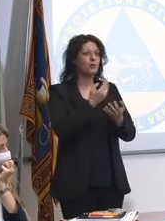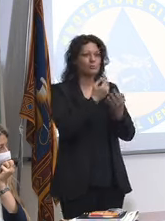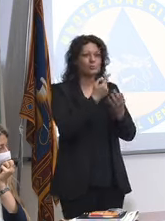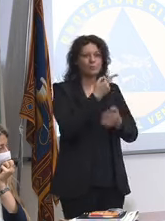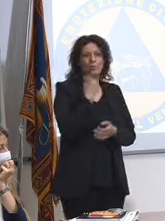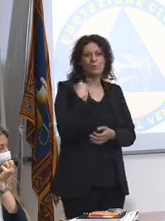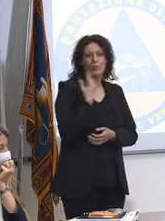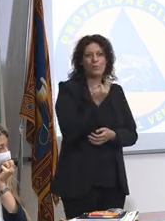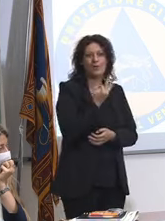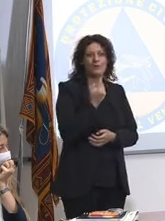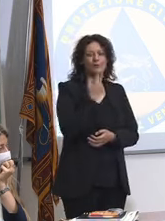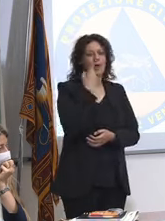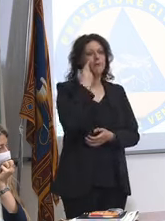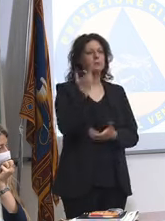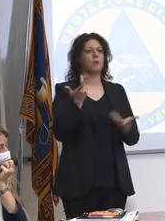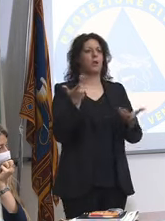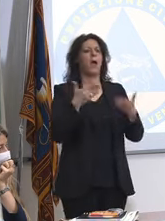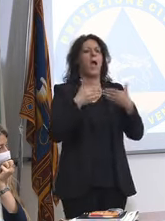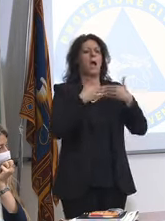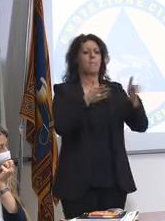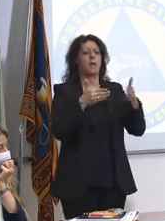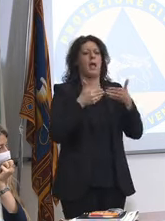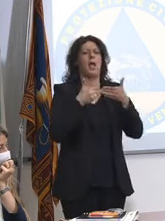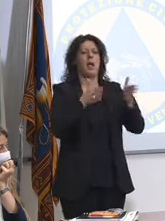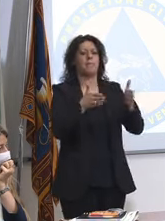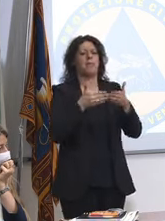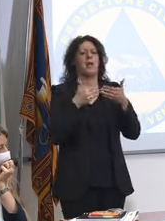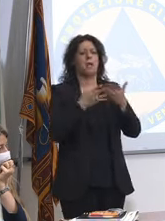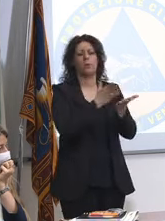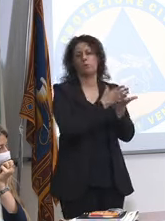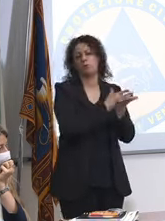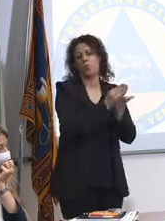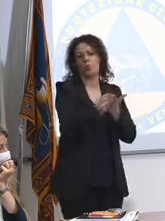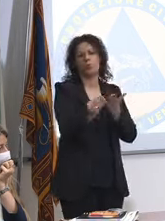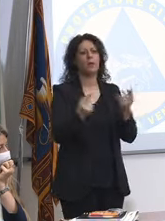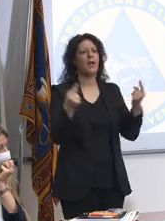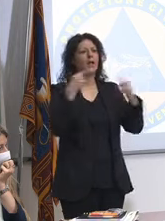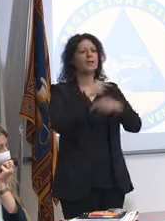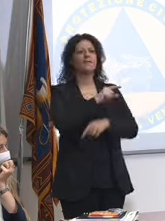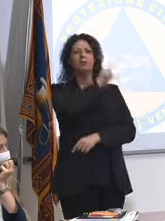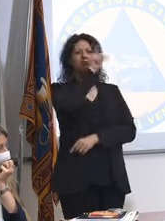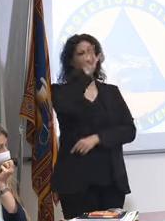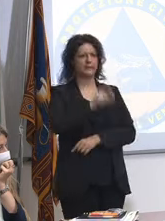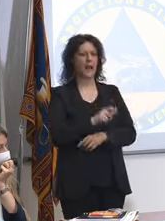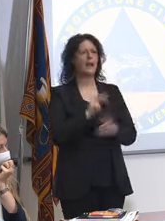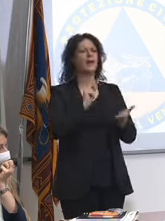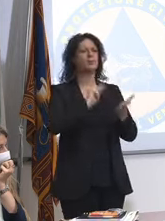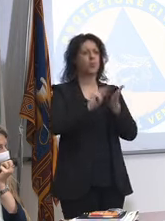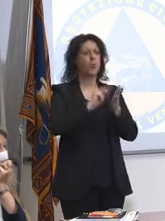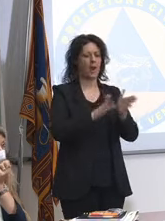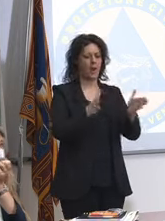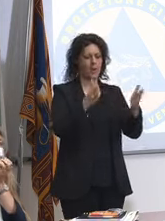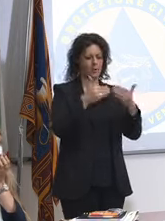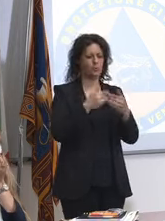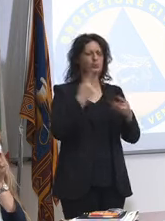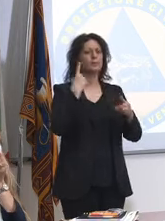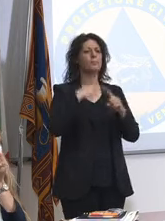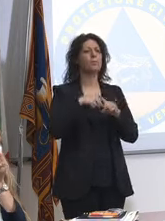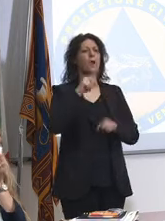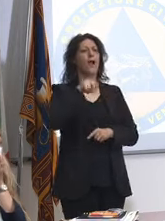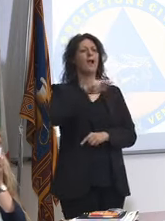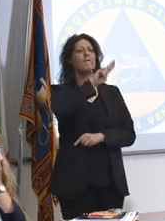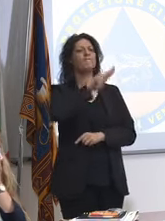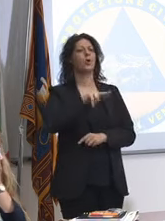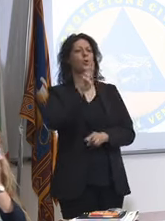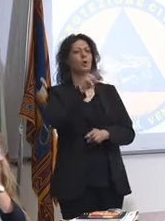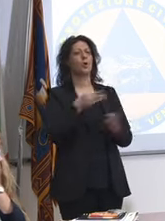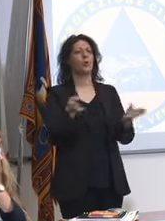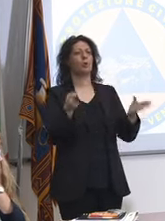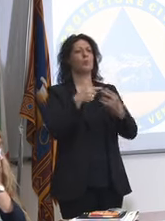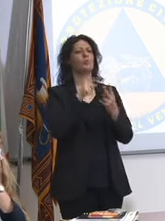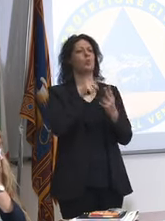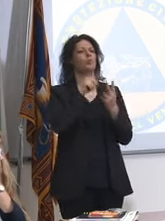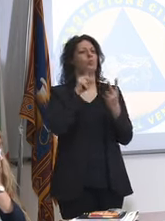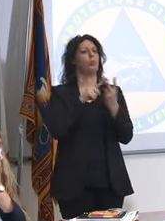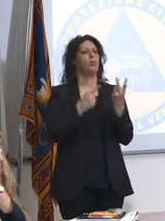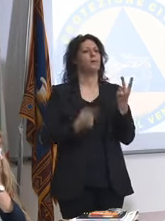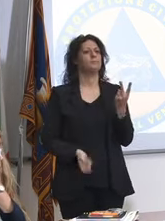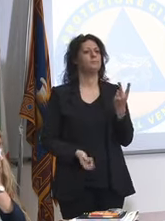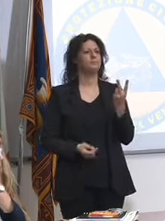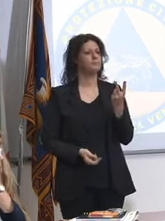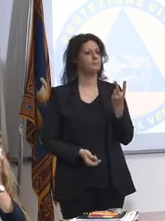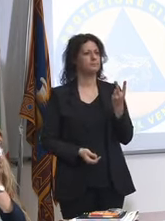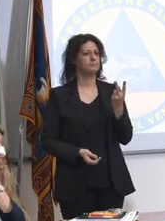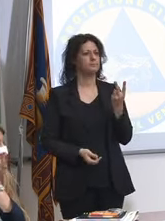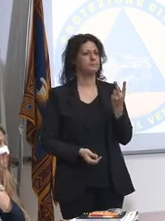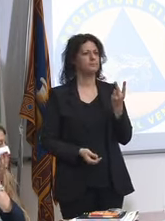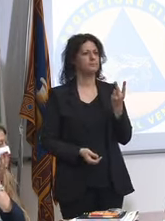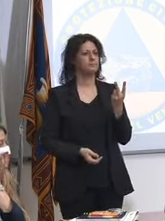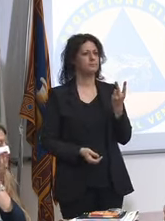Italia: la scuola aperta e le urne aperte. Le urne, poi le faremo anche la domanda